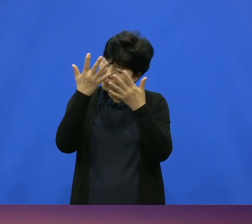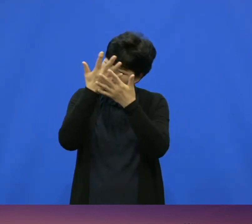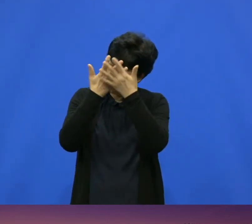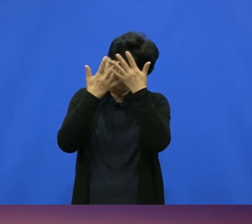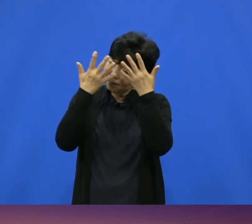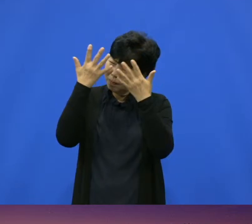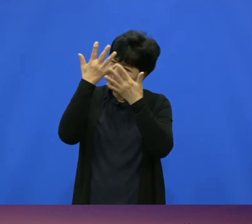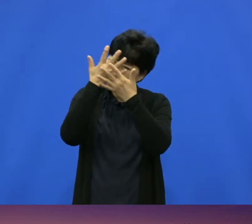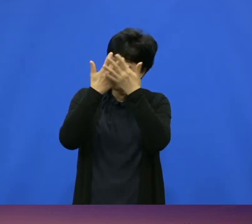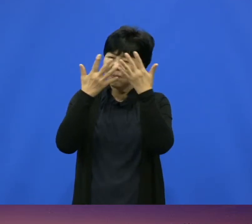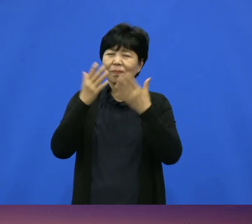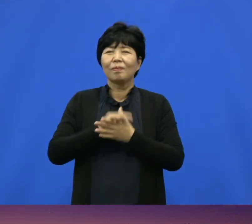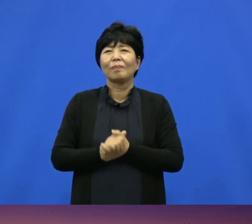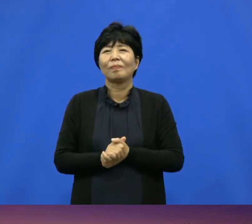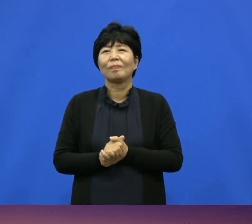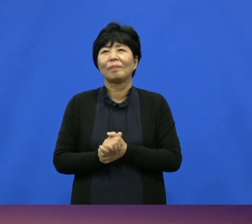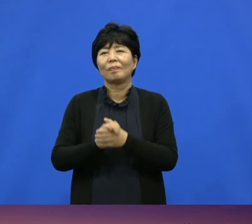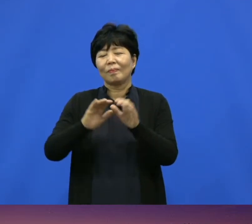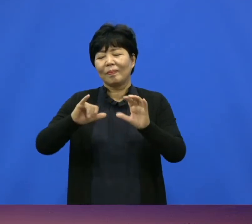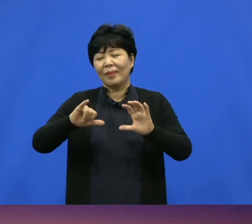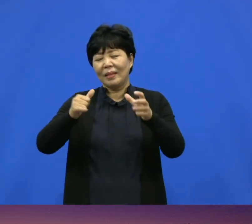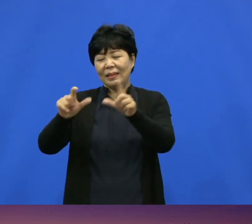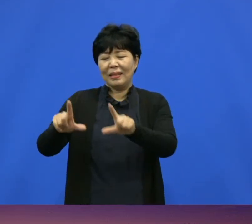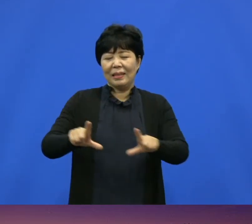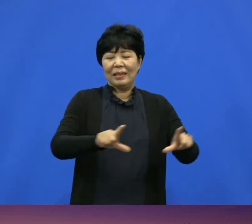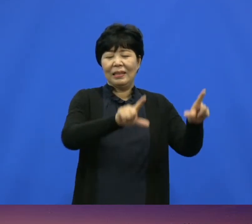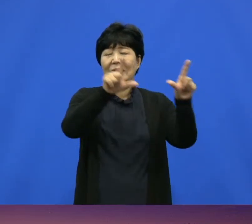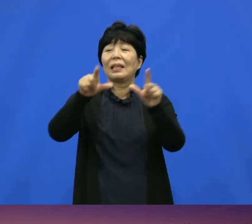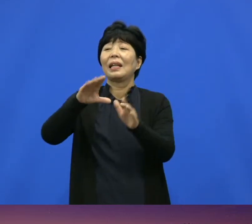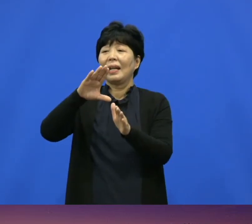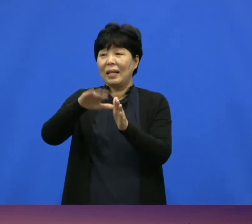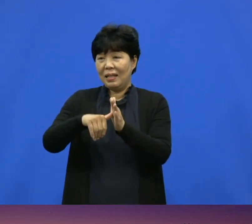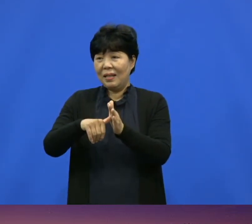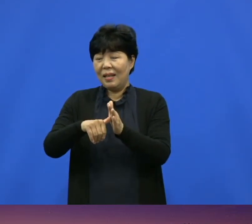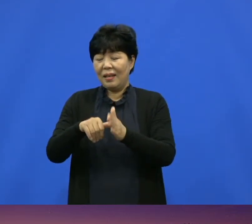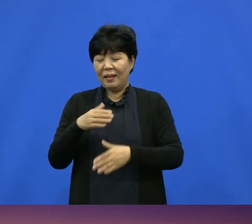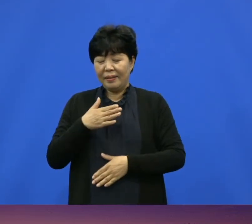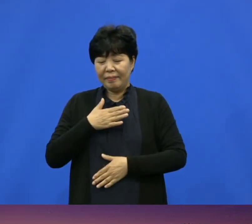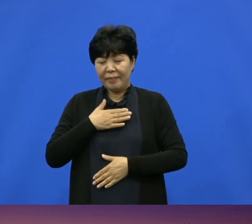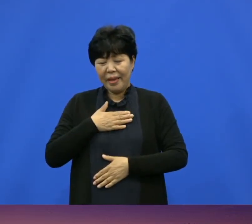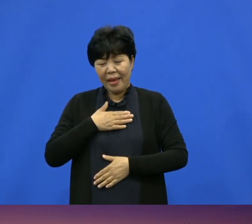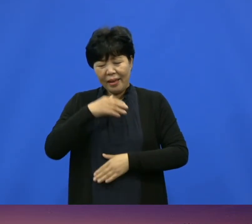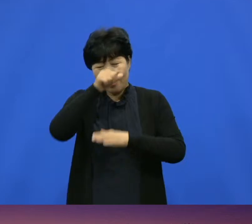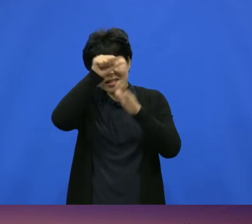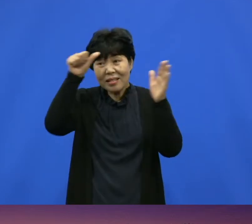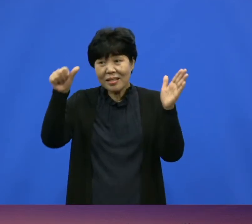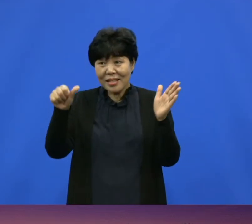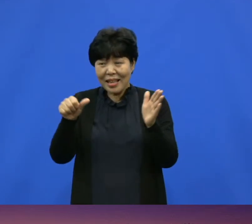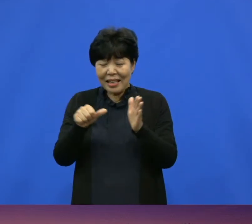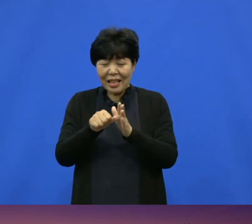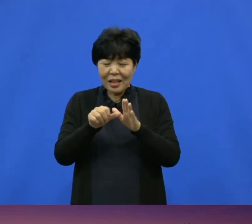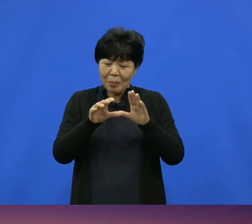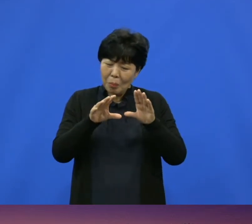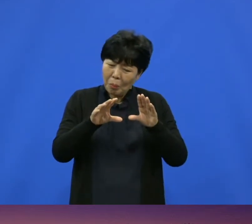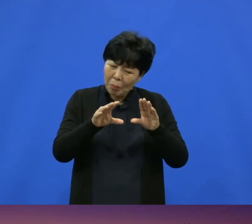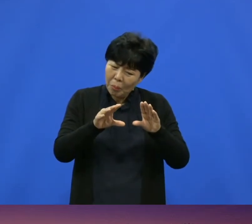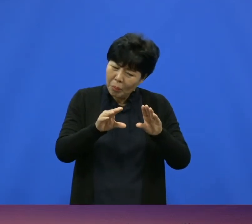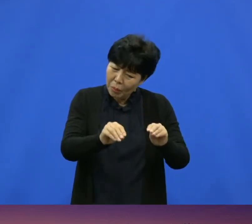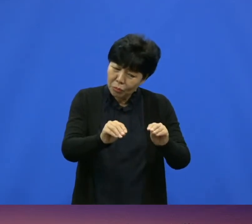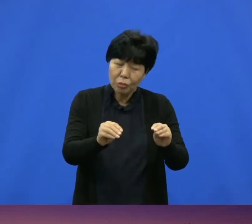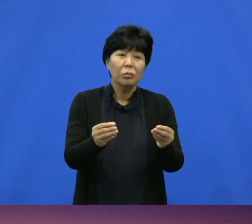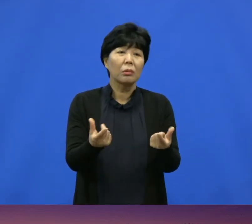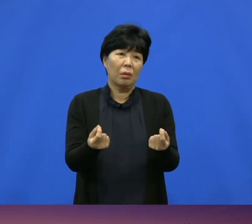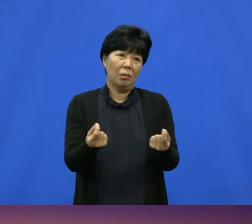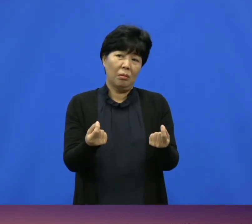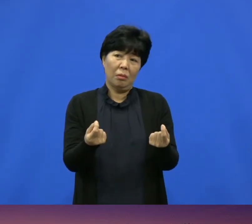여러분, 우리가 세상을 살아가는 동안에 종종 경험하는 것입니다. 삶의 어느 지점에서 딱 내 인생이 멈추어져 버린 거. 더 이상 꼼짝달